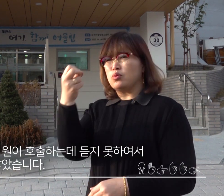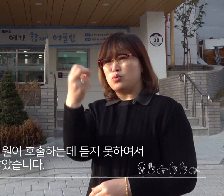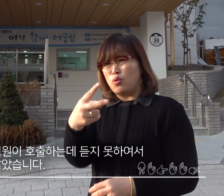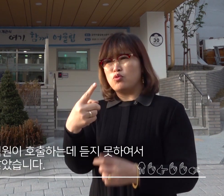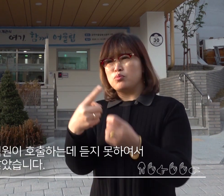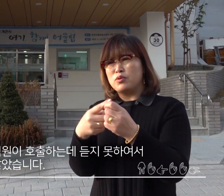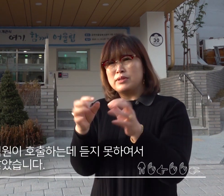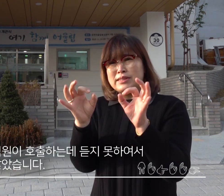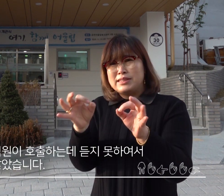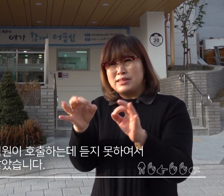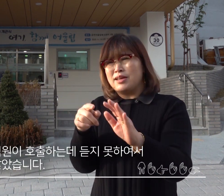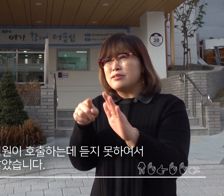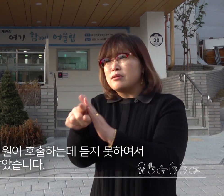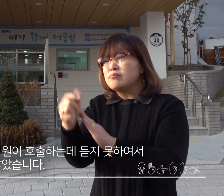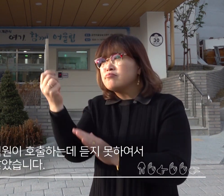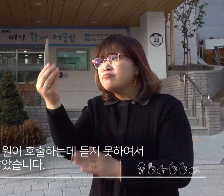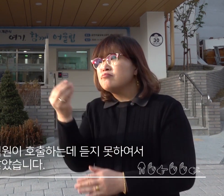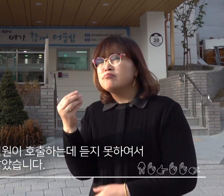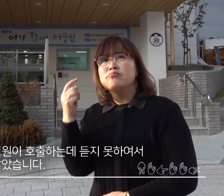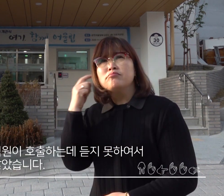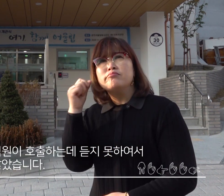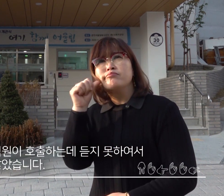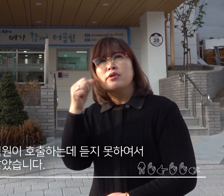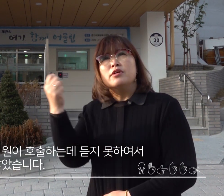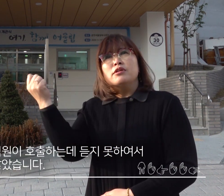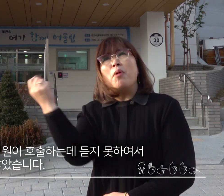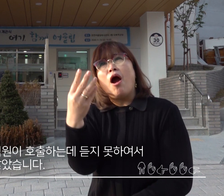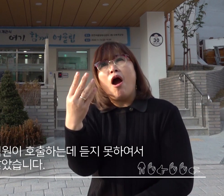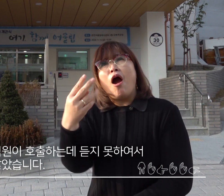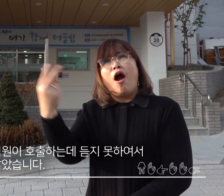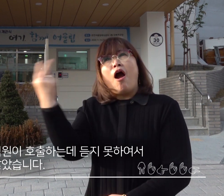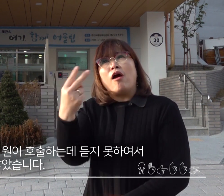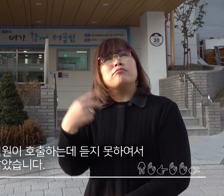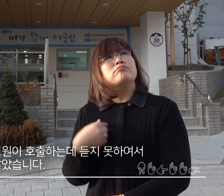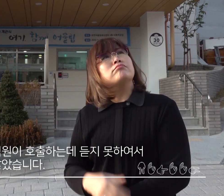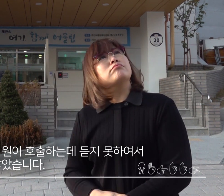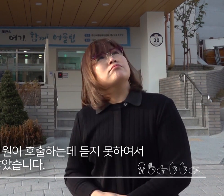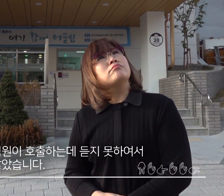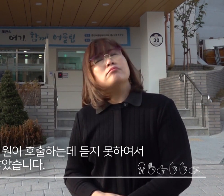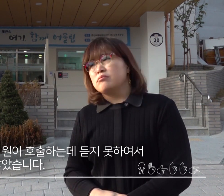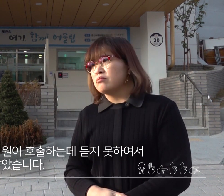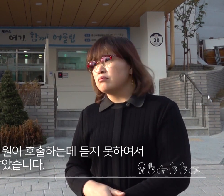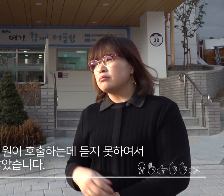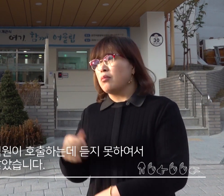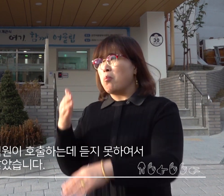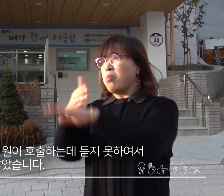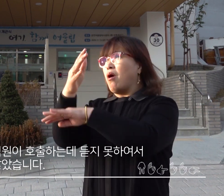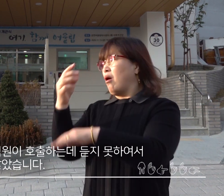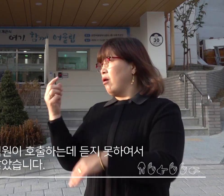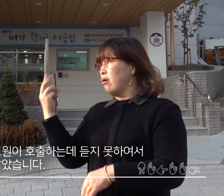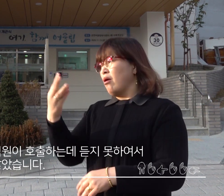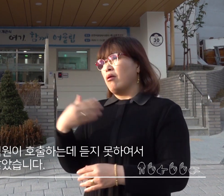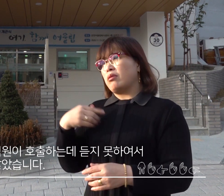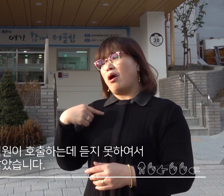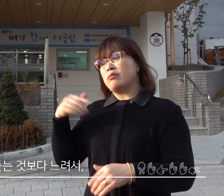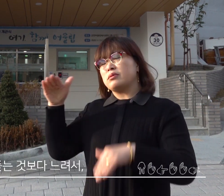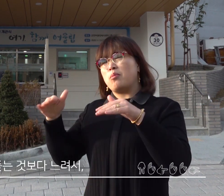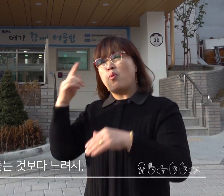또 은행에 갔을 때도 번호를 직원이 호출하는데 듣지 못하여서 제 차례를 지나친 경우도